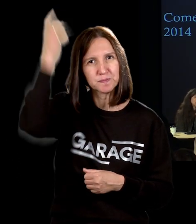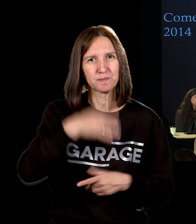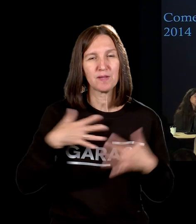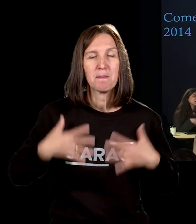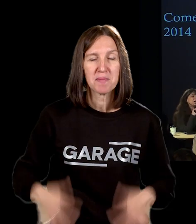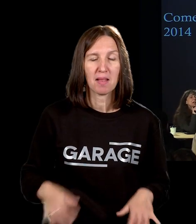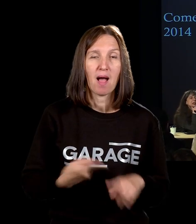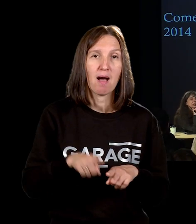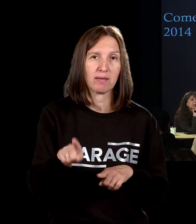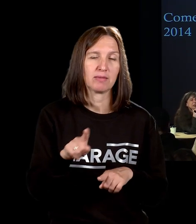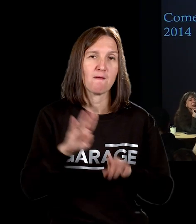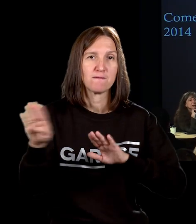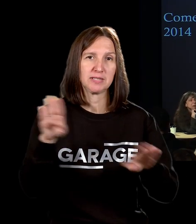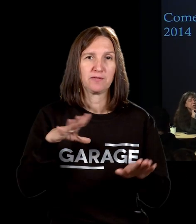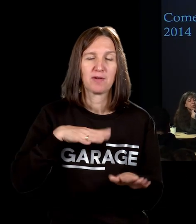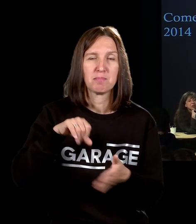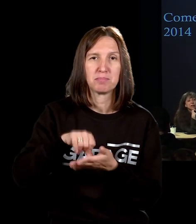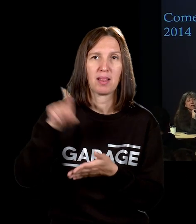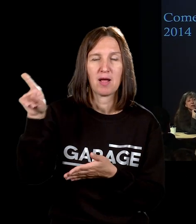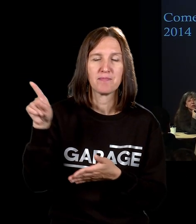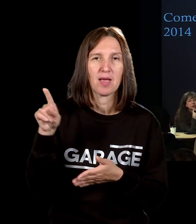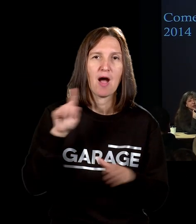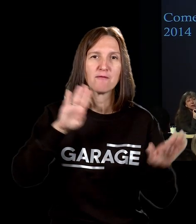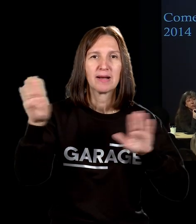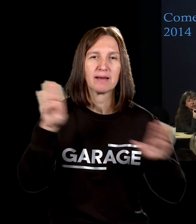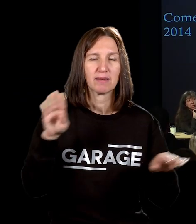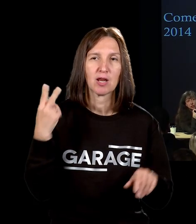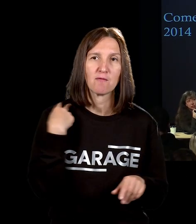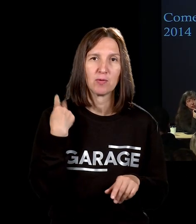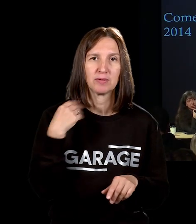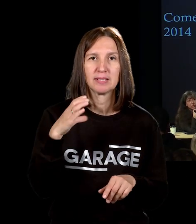зале «Серпантайн», и как она называется, «Иди и